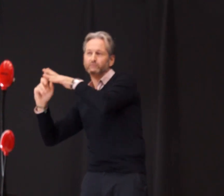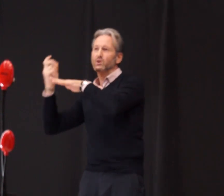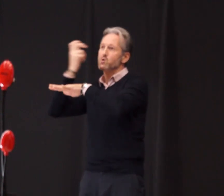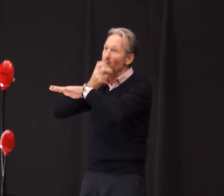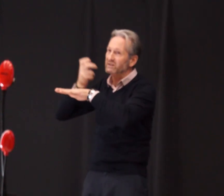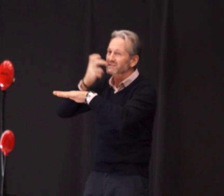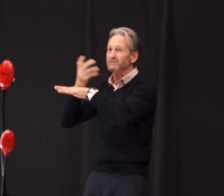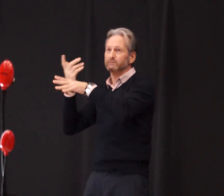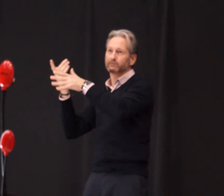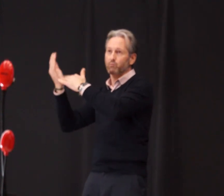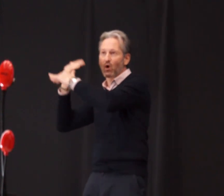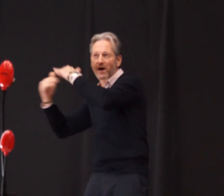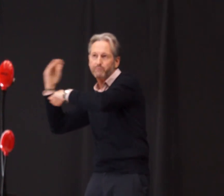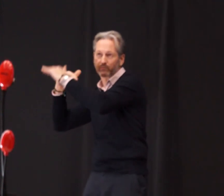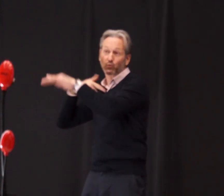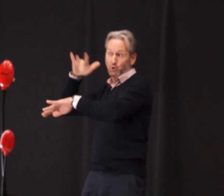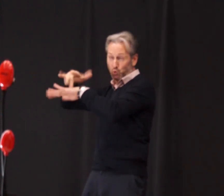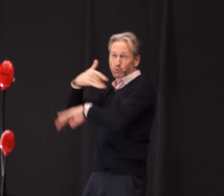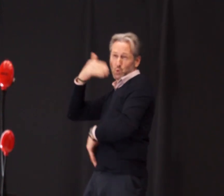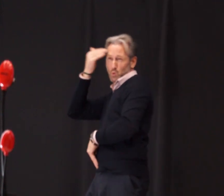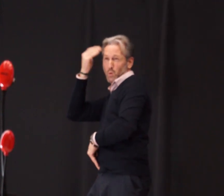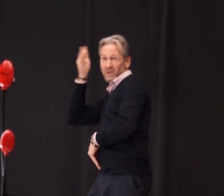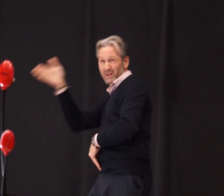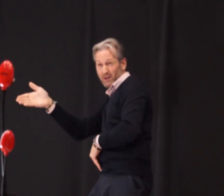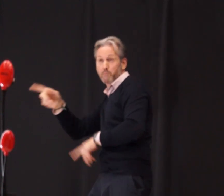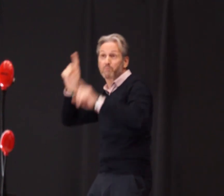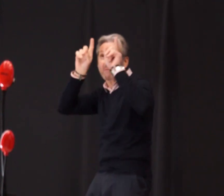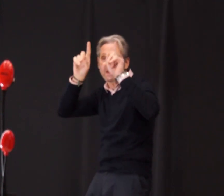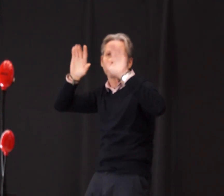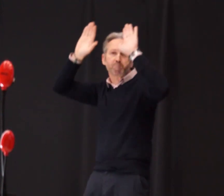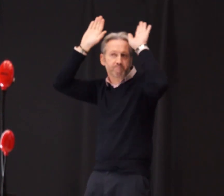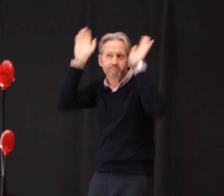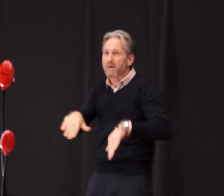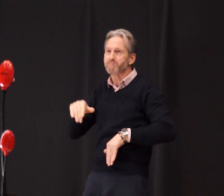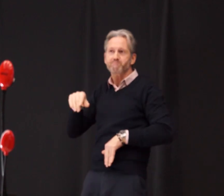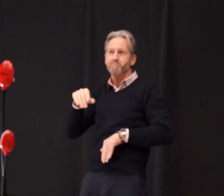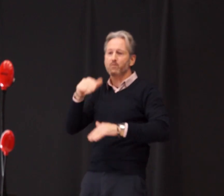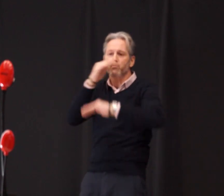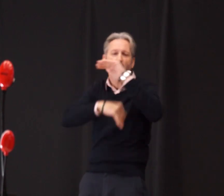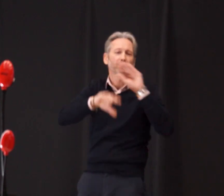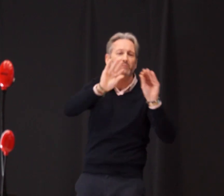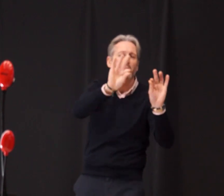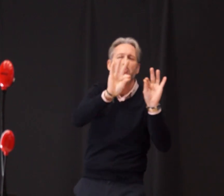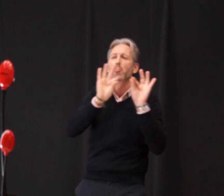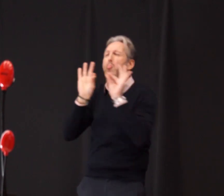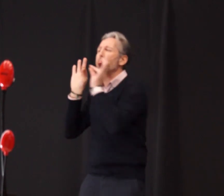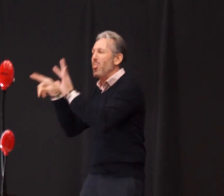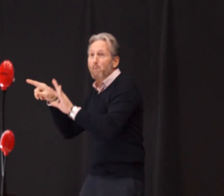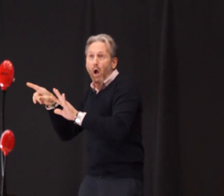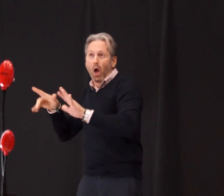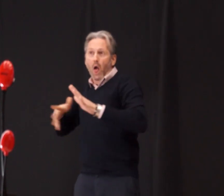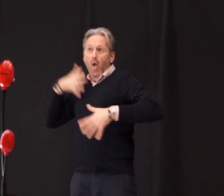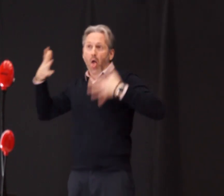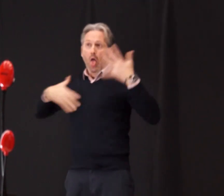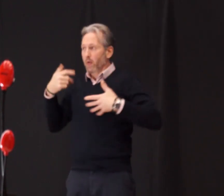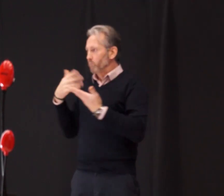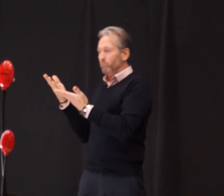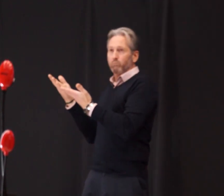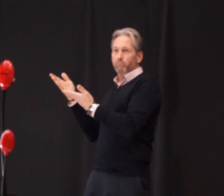écoles spécialisées, dans lesquelles il y a un programme qui est plutôt lié à l'oralisme. Mais dans ces écoles-là, on s'aperçoit que quand on